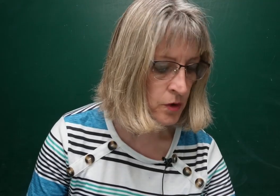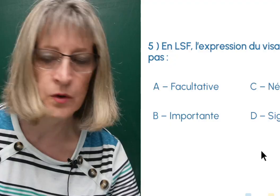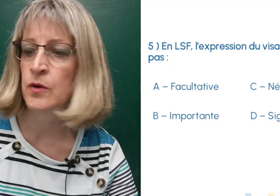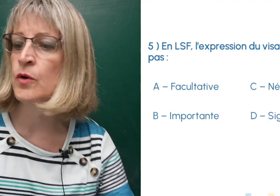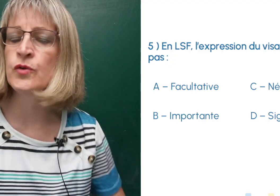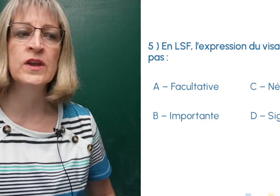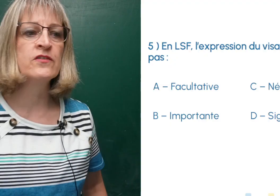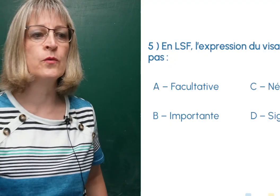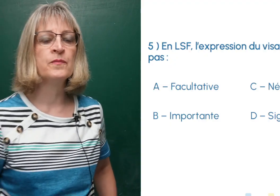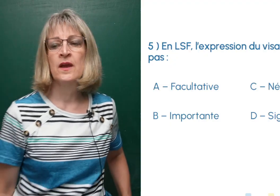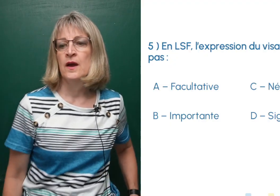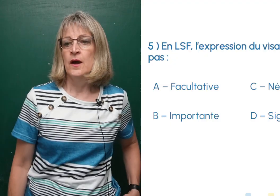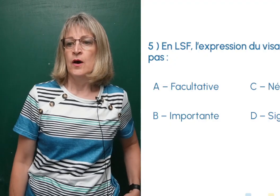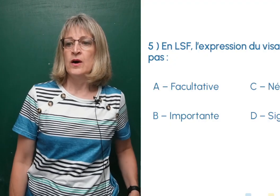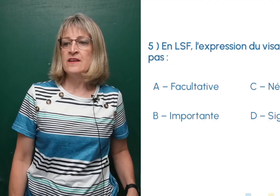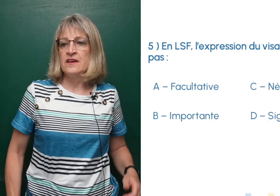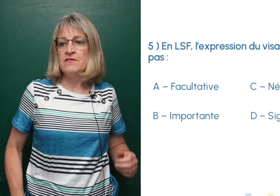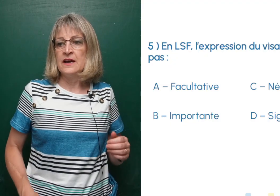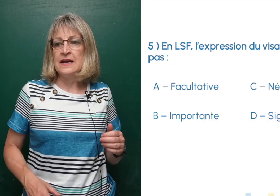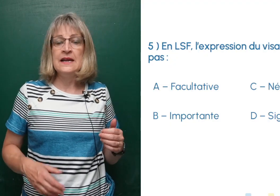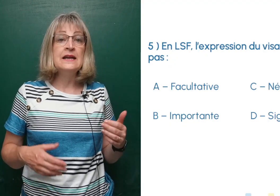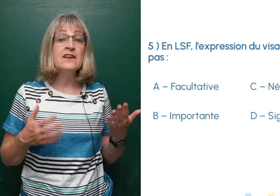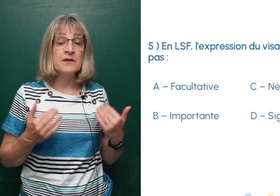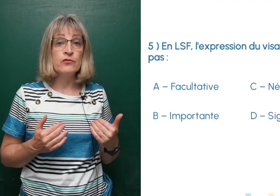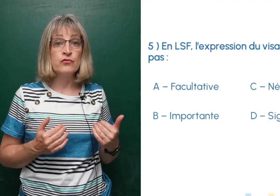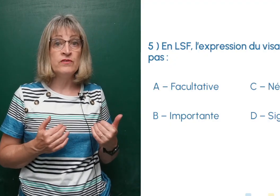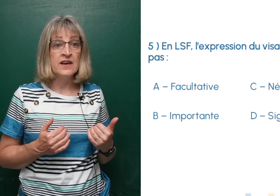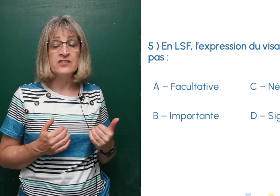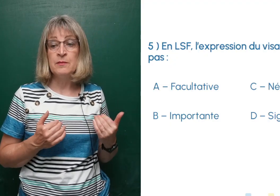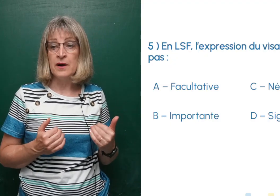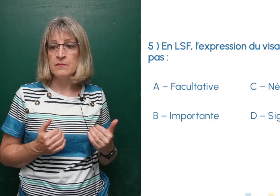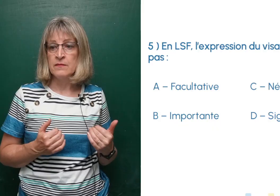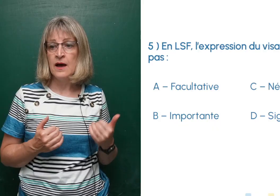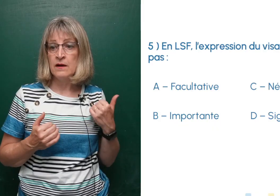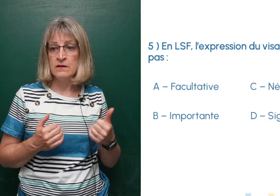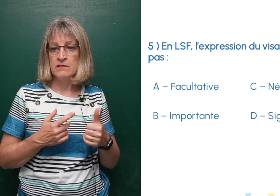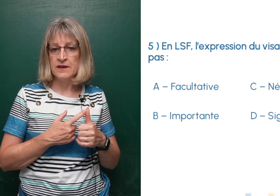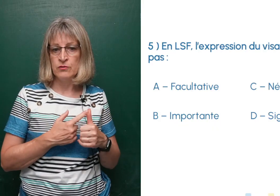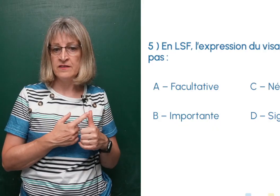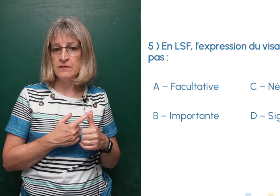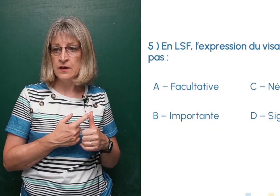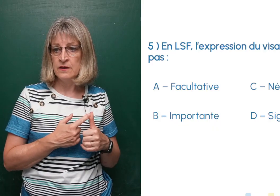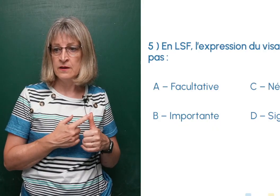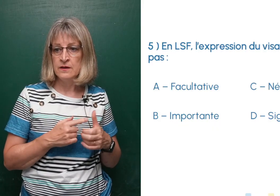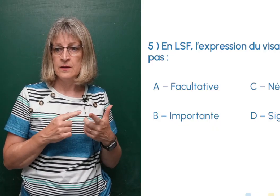Hein. Autre question. En LSF, l'expression du visage n'est pas A, facultative,